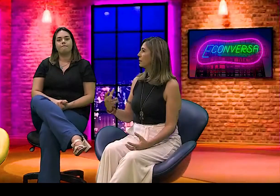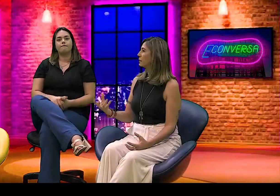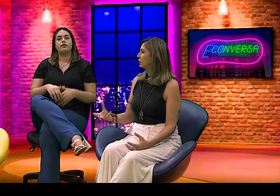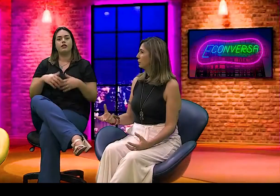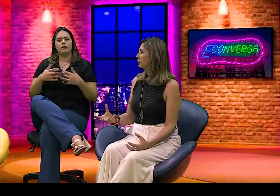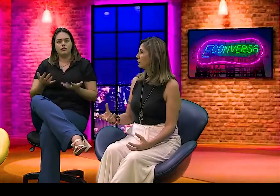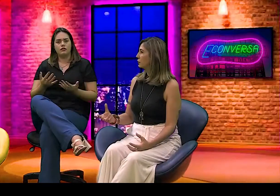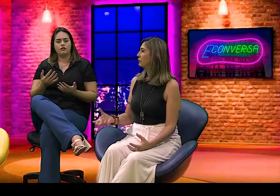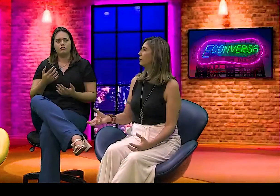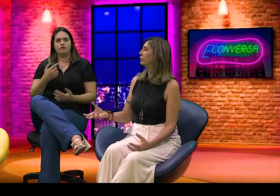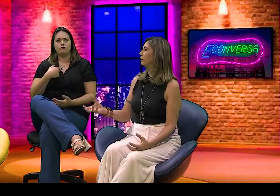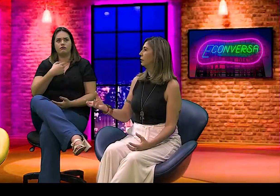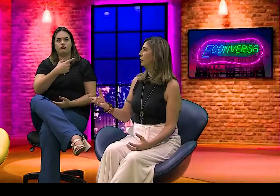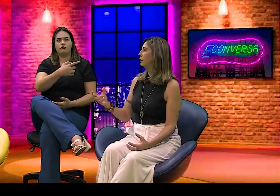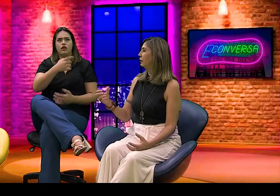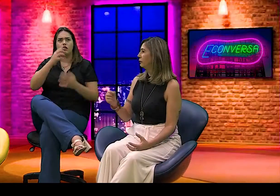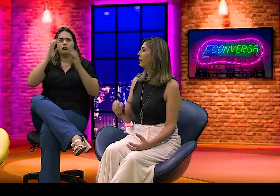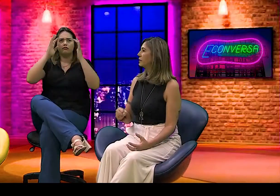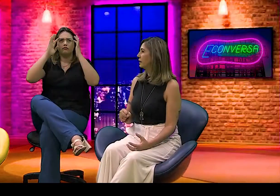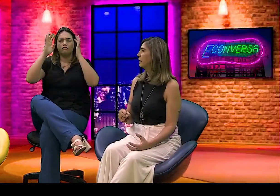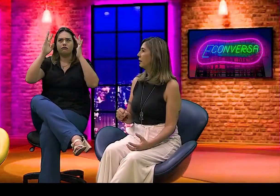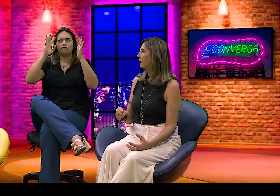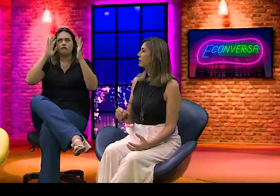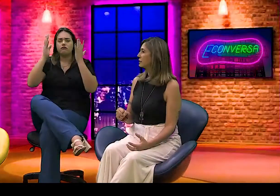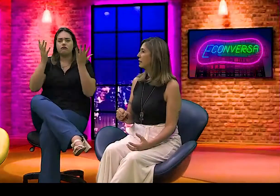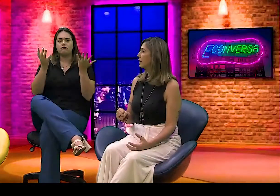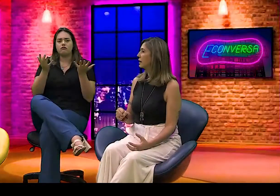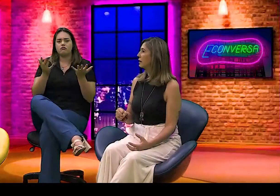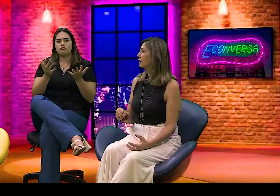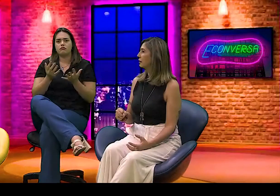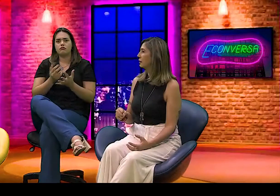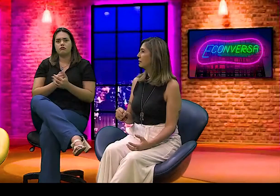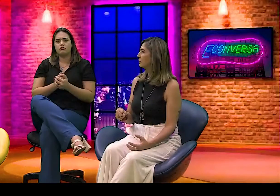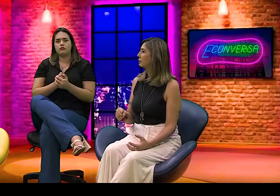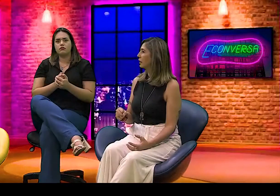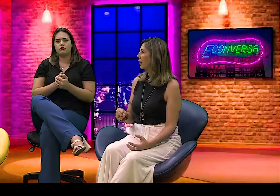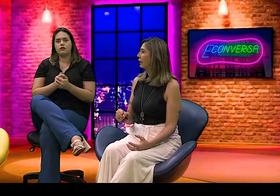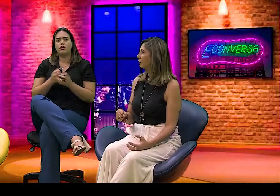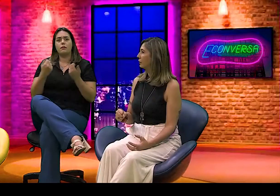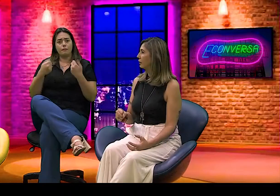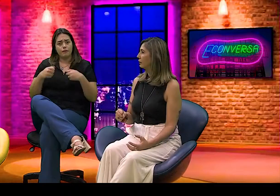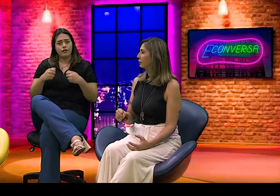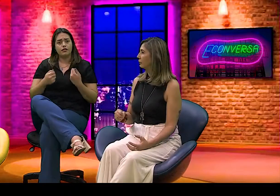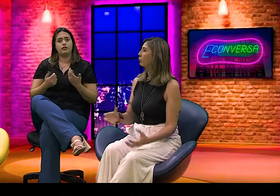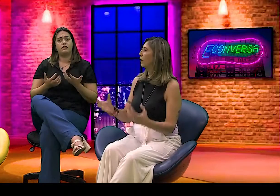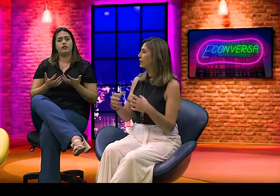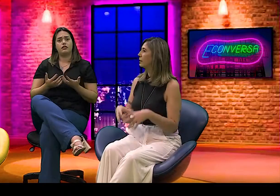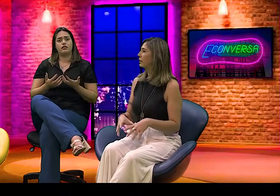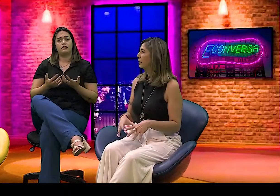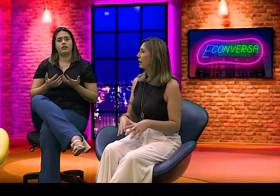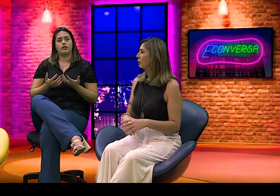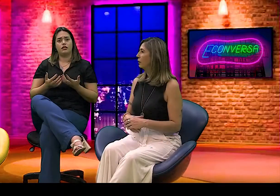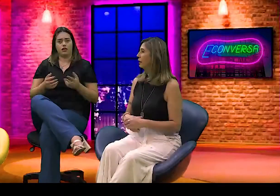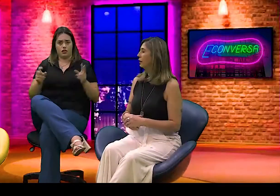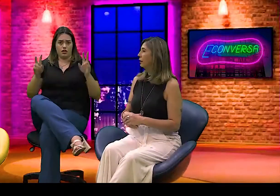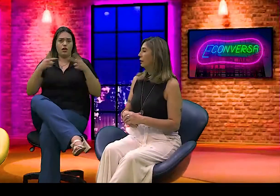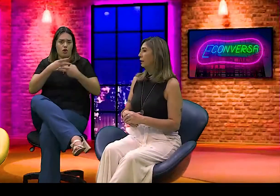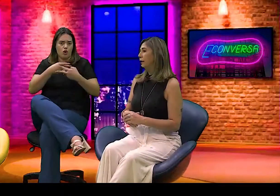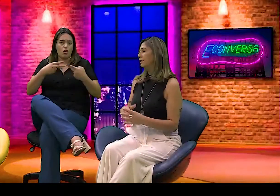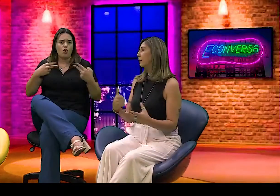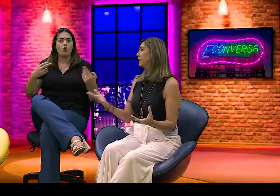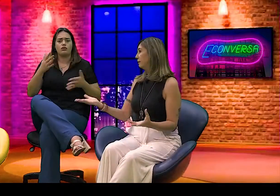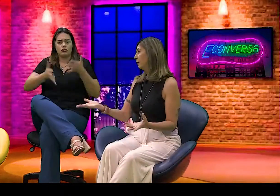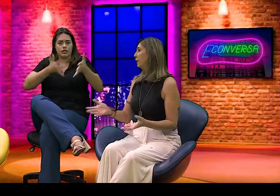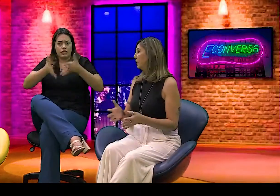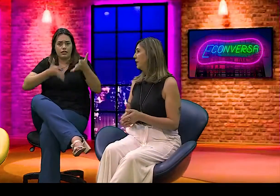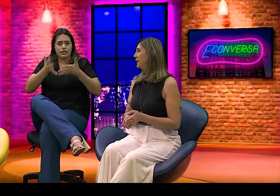nós pensamos em fazer esse trabalho, né? Montar esse material, e